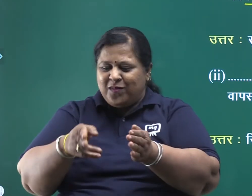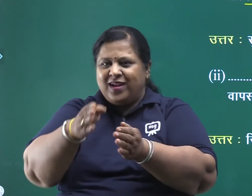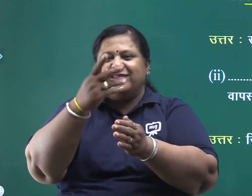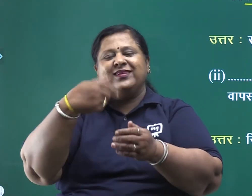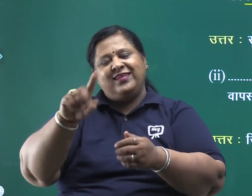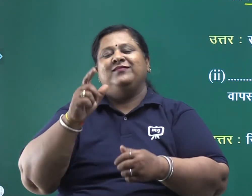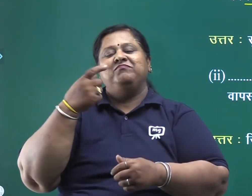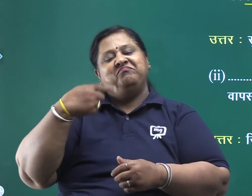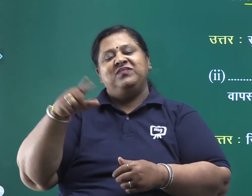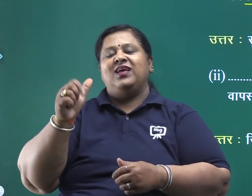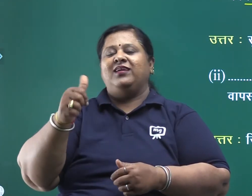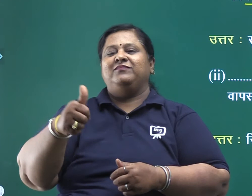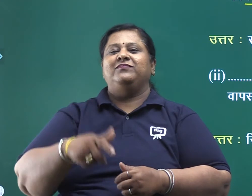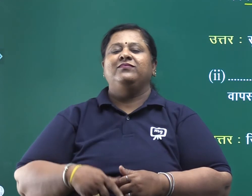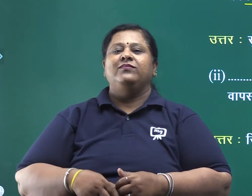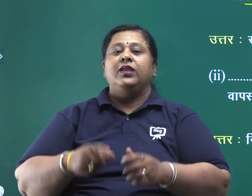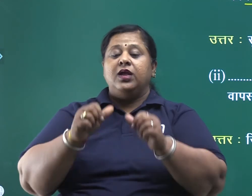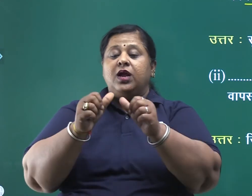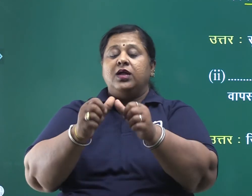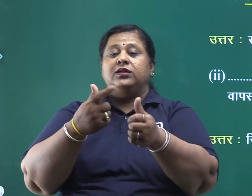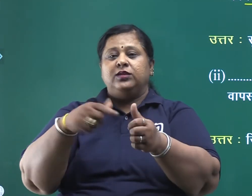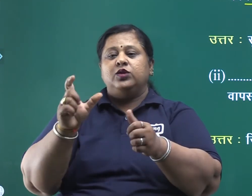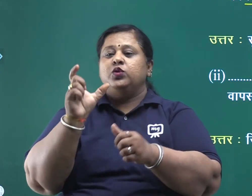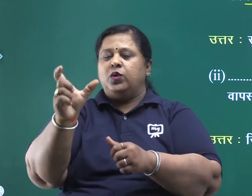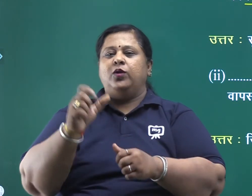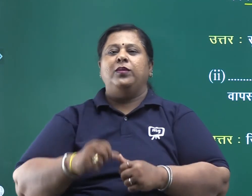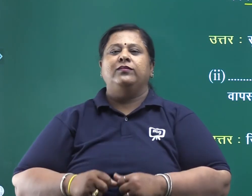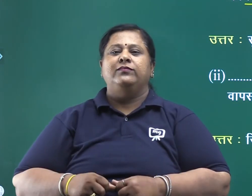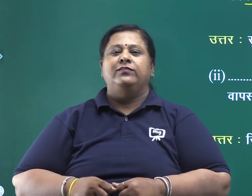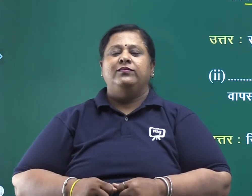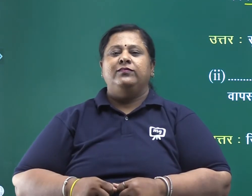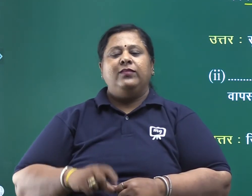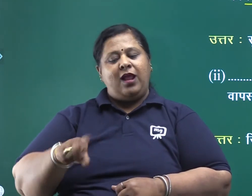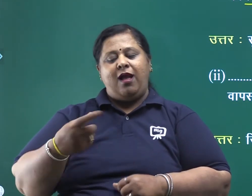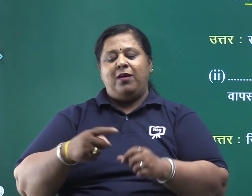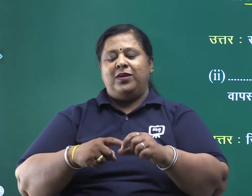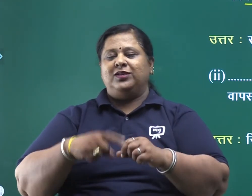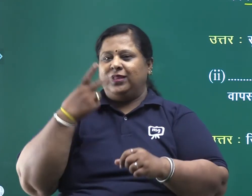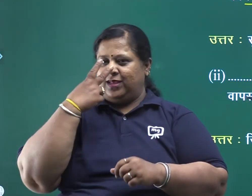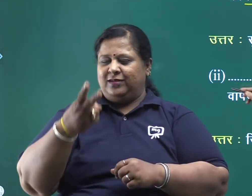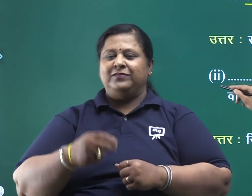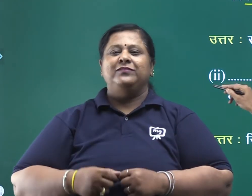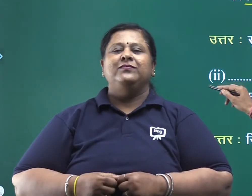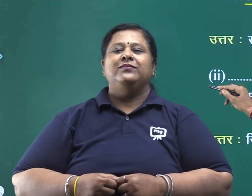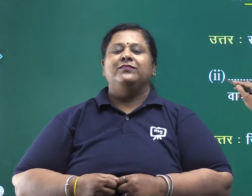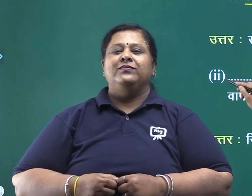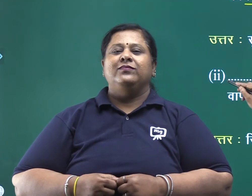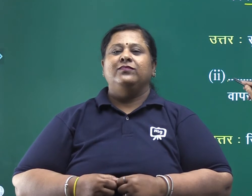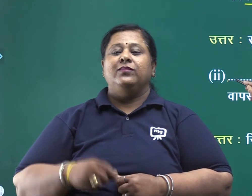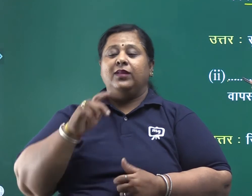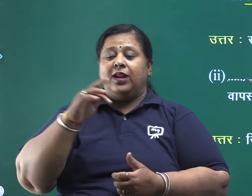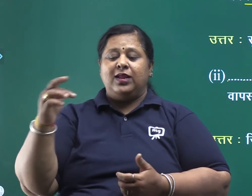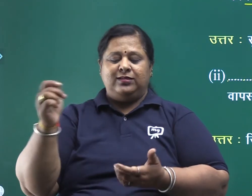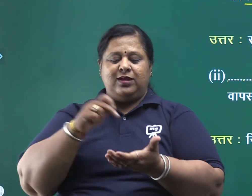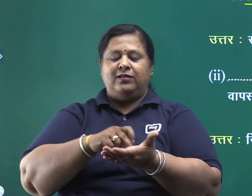सही। तो हमारा उत्तर होगा सुरंगनुमा। अगला प्रश्न देखते हैं। रिक्त